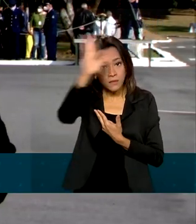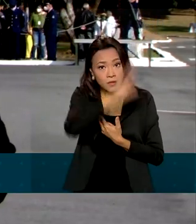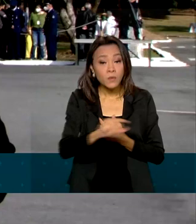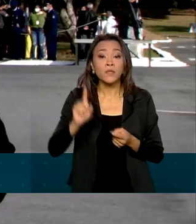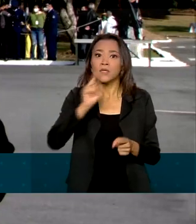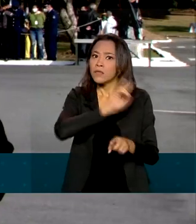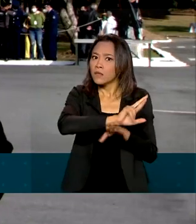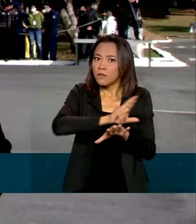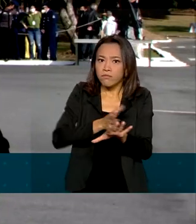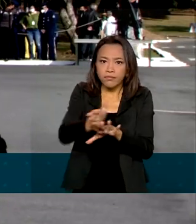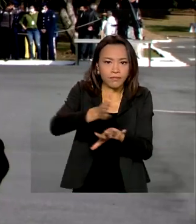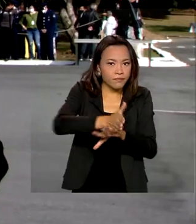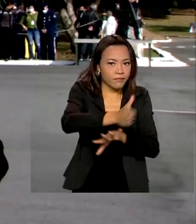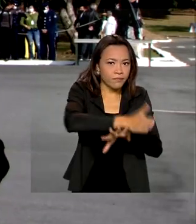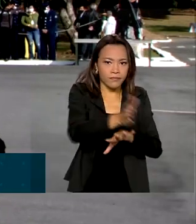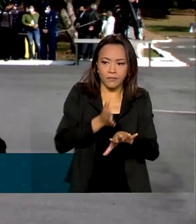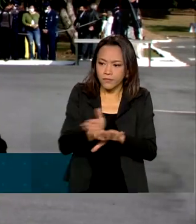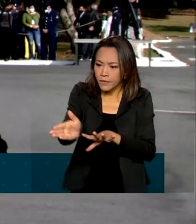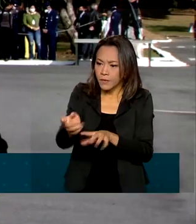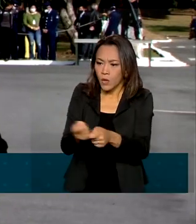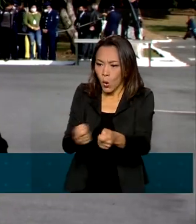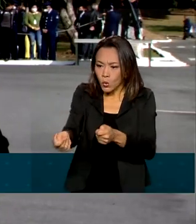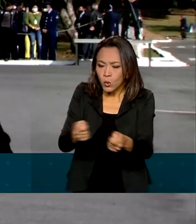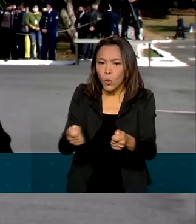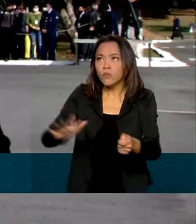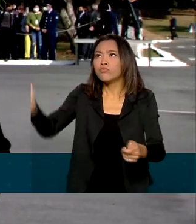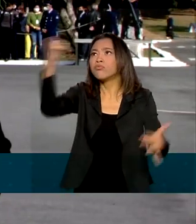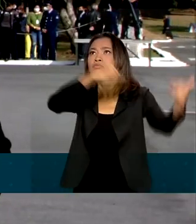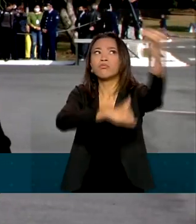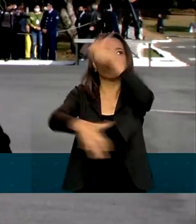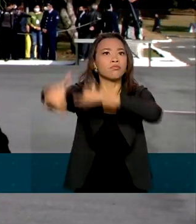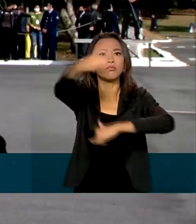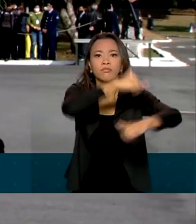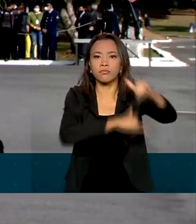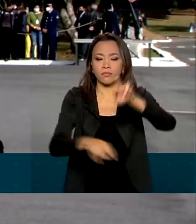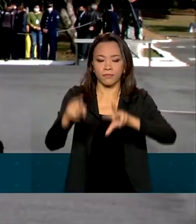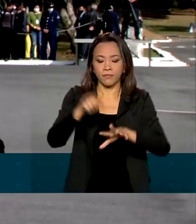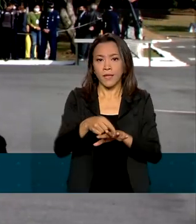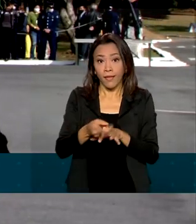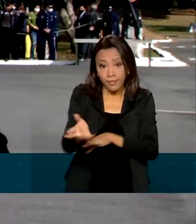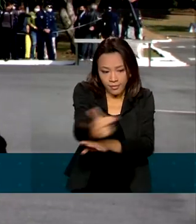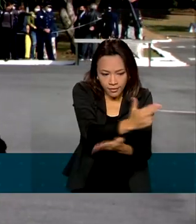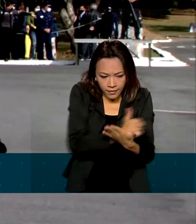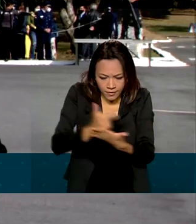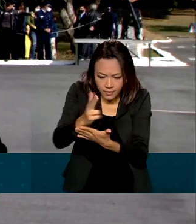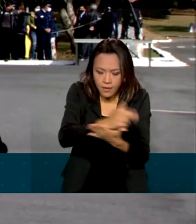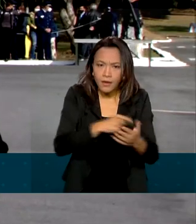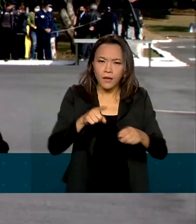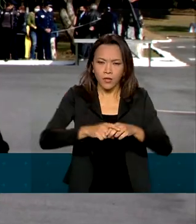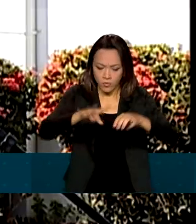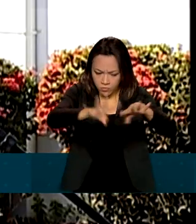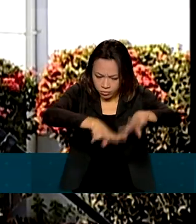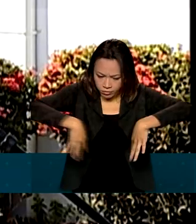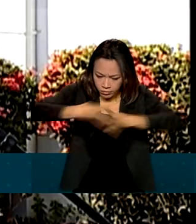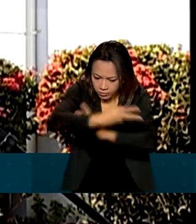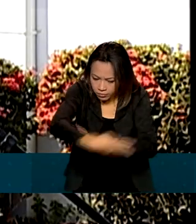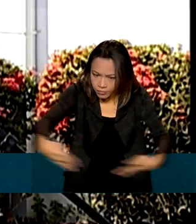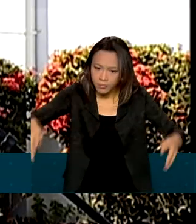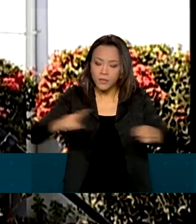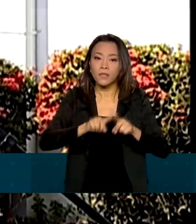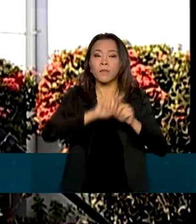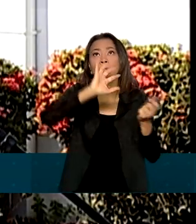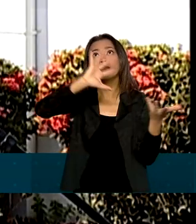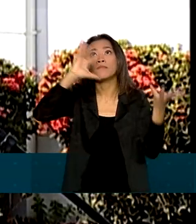atuar nas mais diversas áreas como controle de tráfego aéreo desenho cartografia e meteorologia o